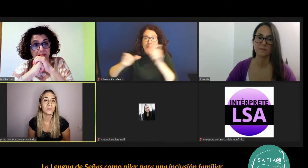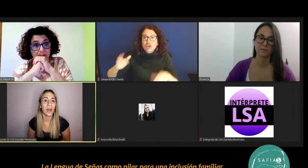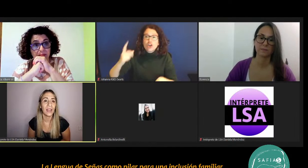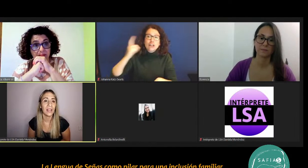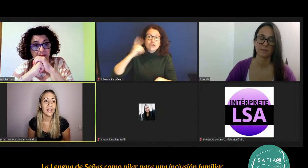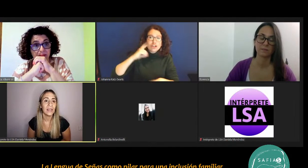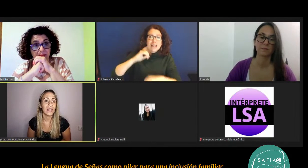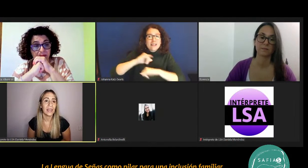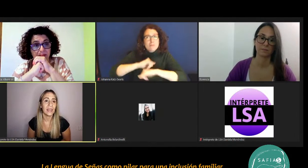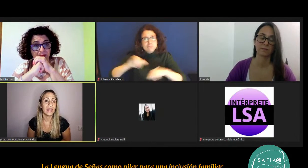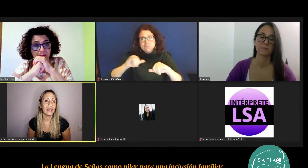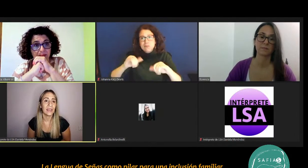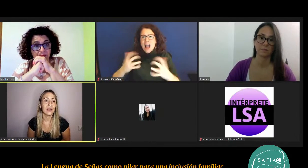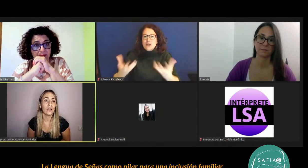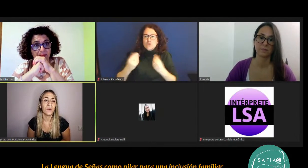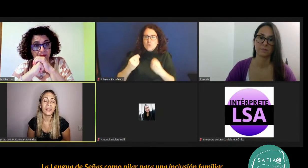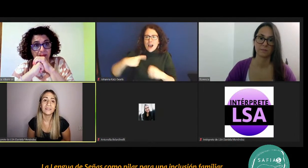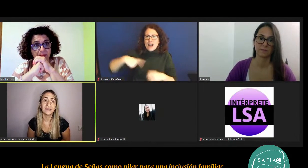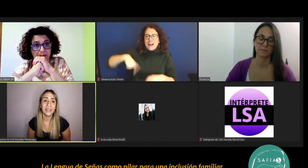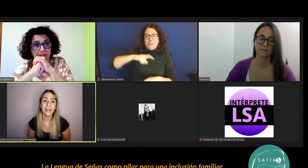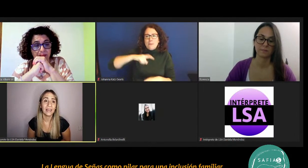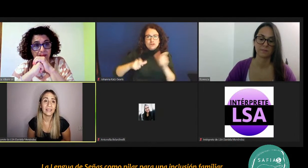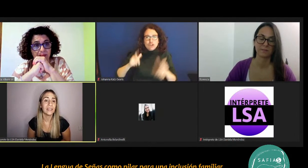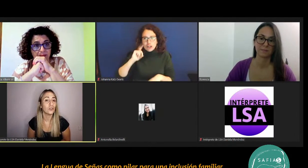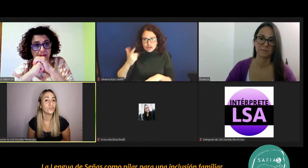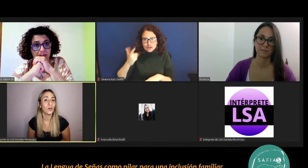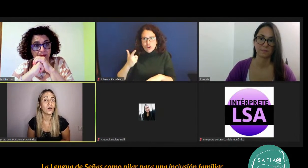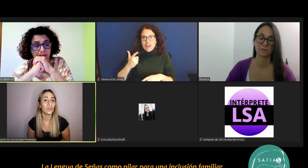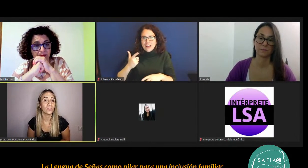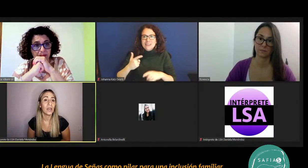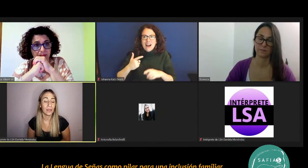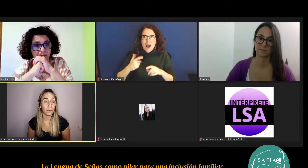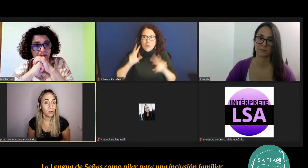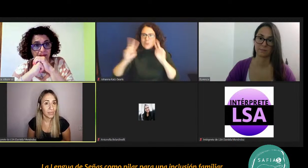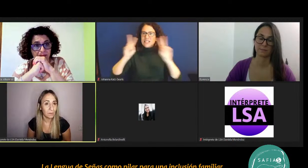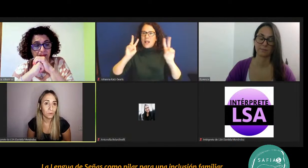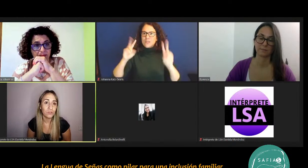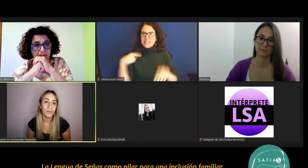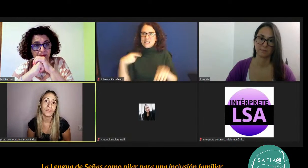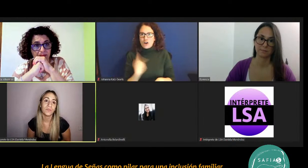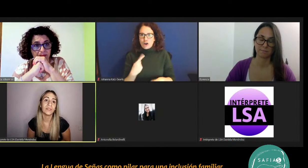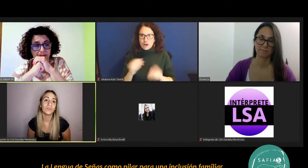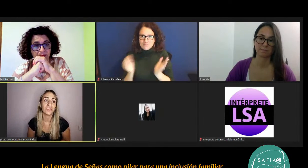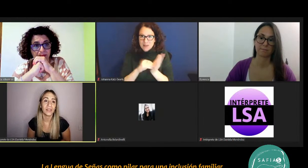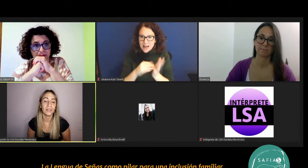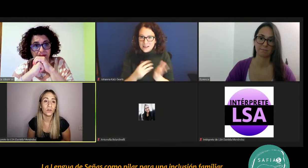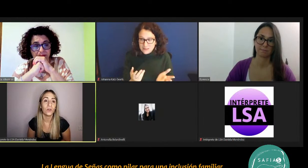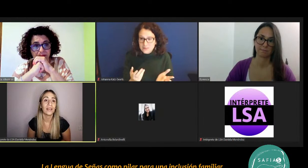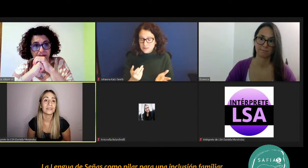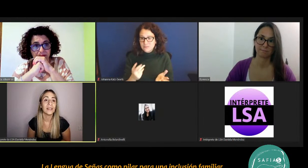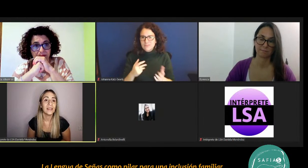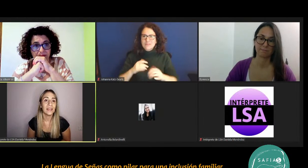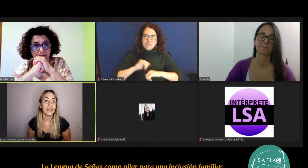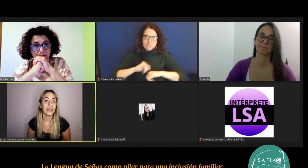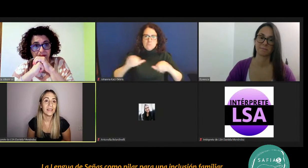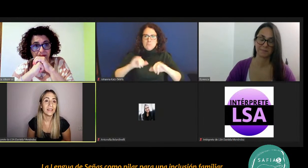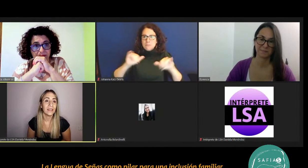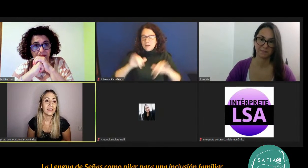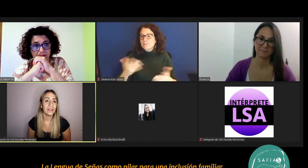de lo visual, que los padres digan que tienen hijos sordos, que busquen el apoyo de personas sordas,